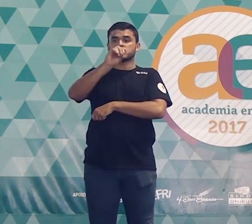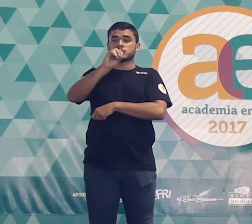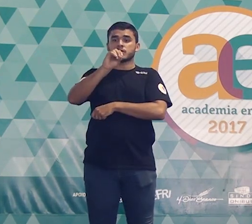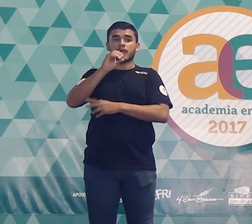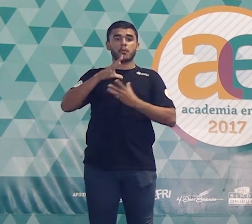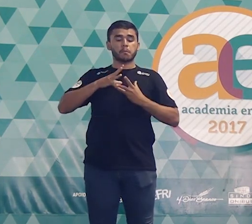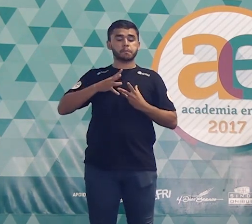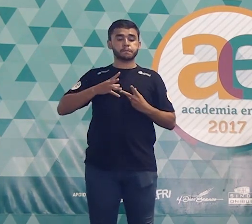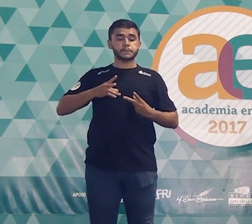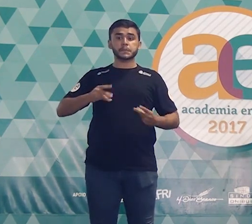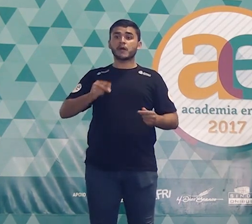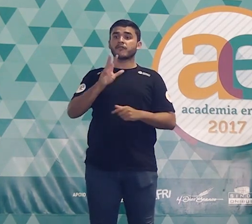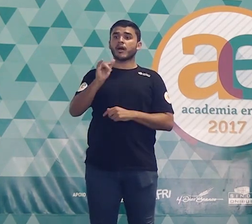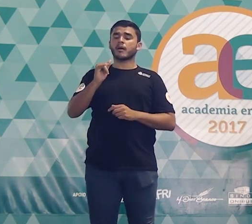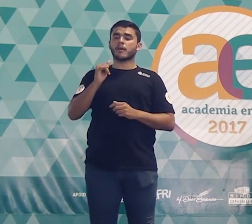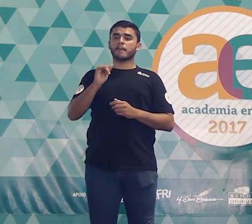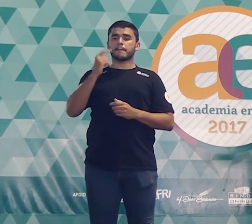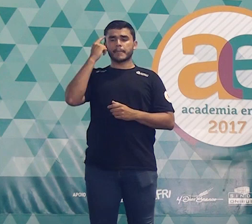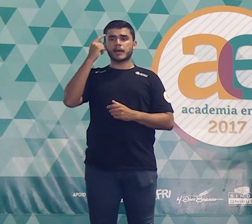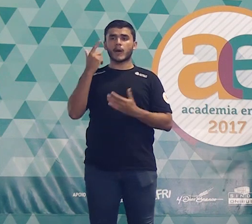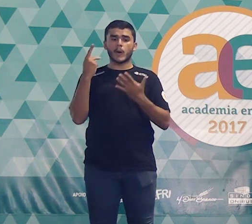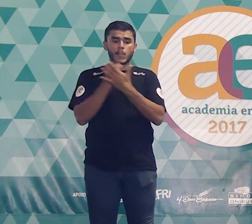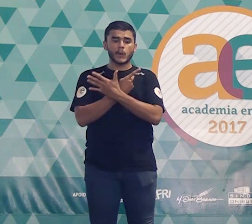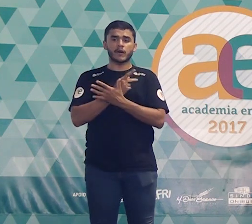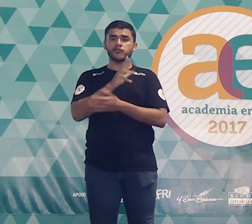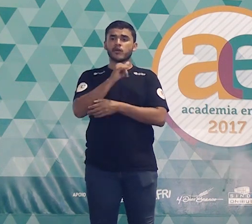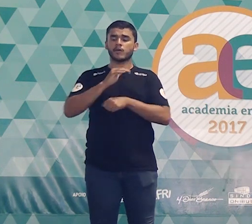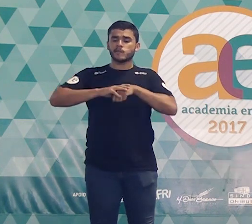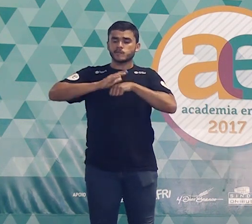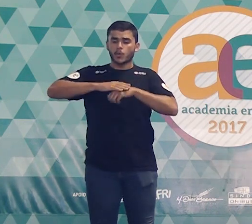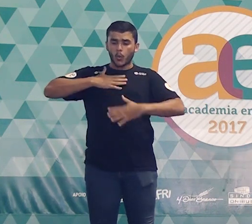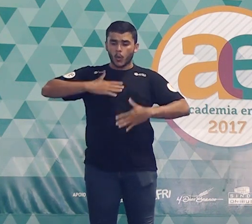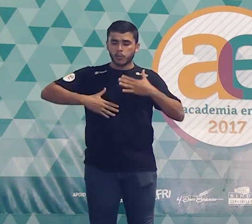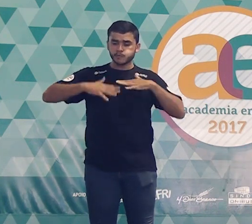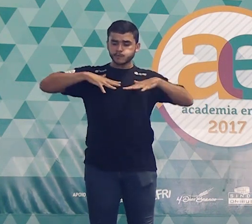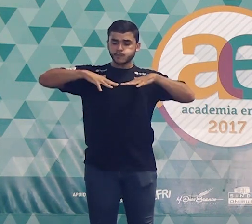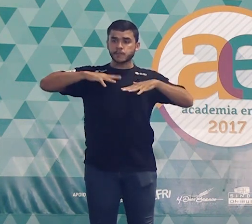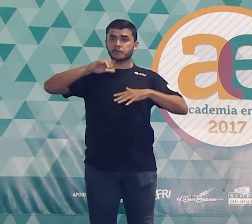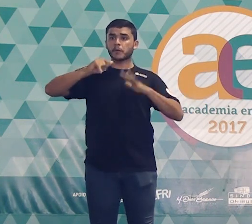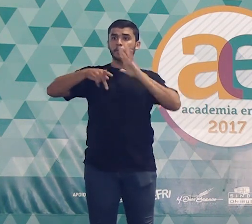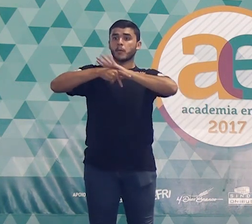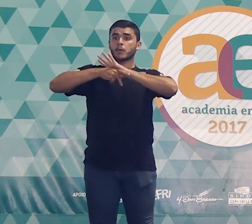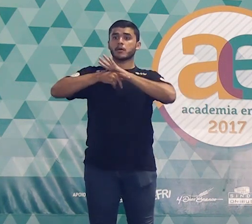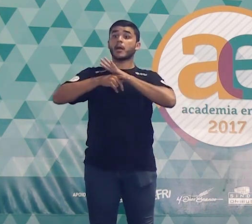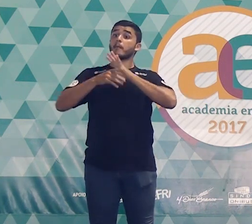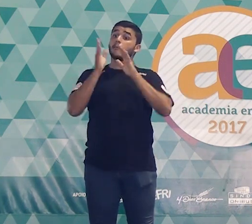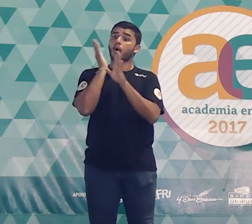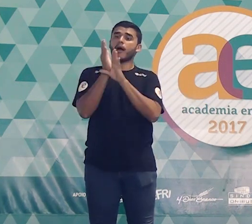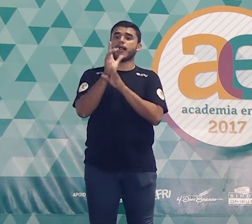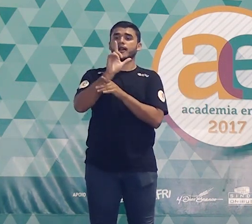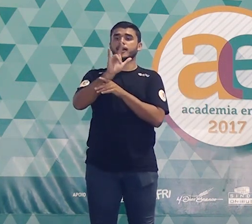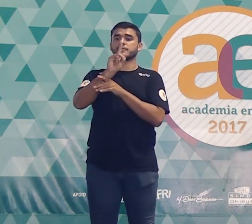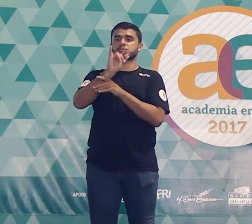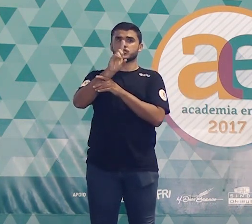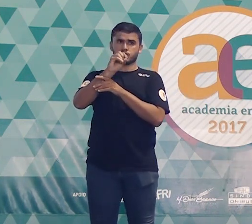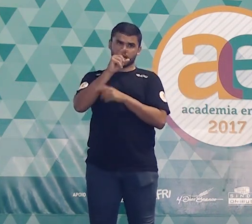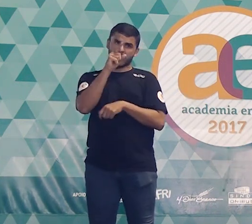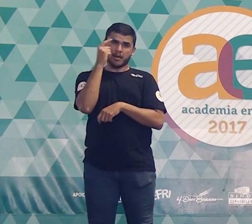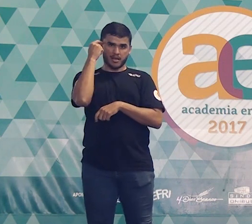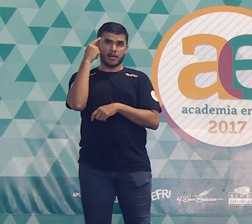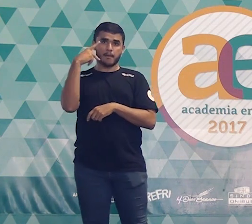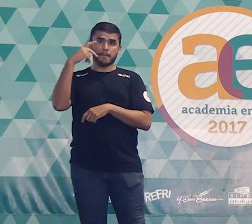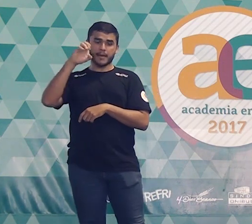lipídio, é o favorecimento da formação de energia a partir do lipídio. Ah, Rodrigo, é por causa desse cara que eu vou emagrecer?